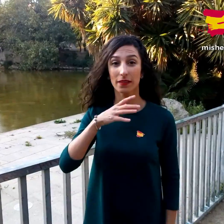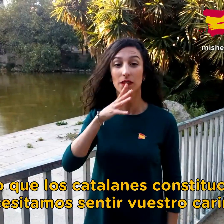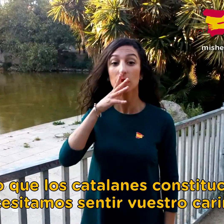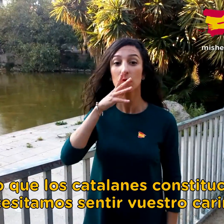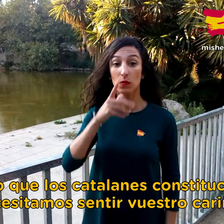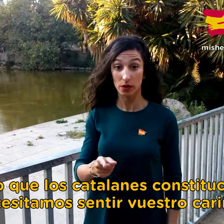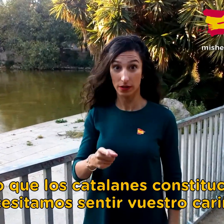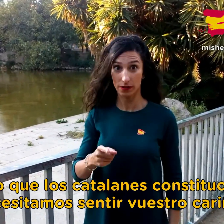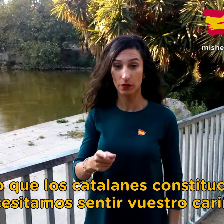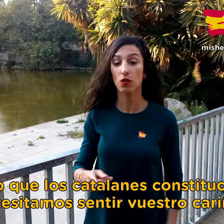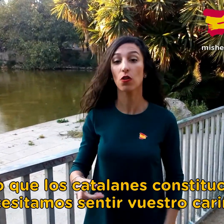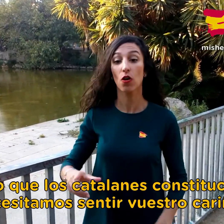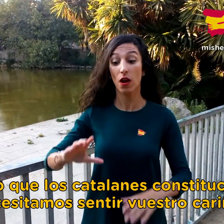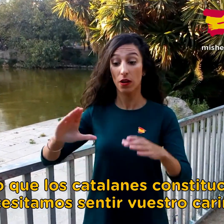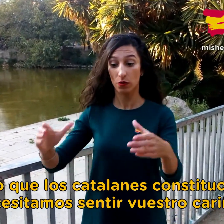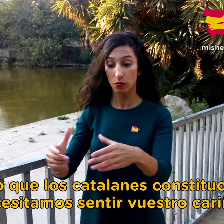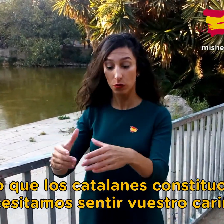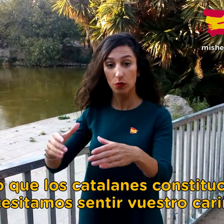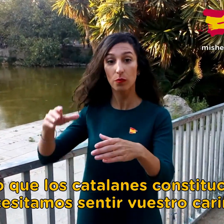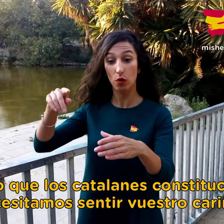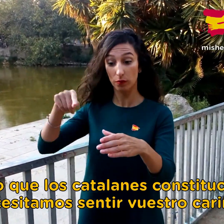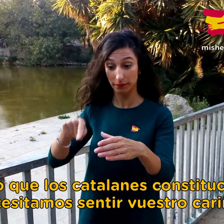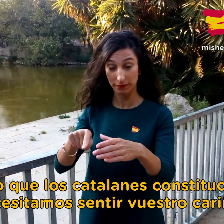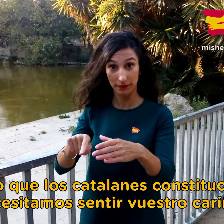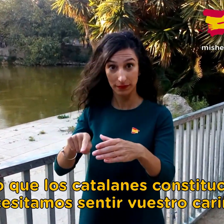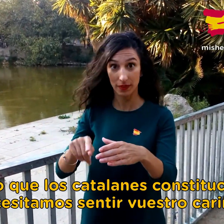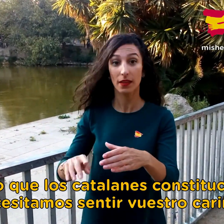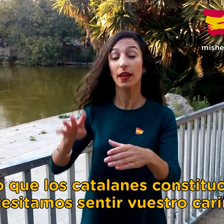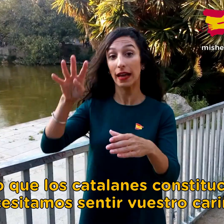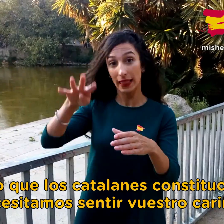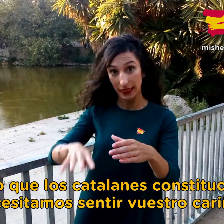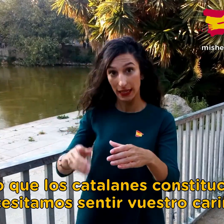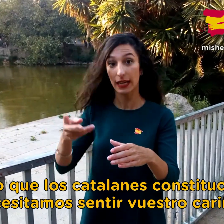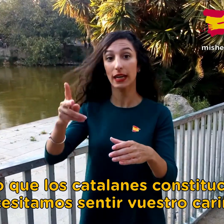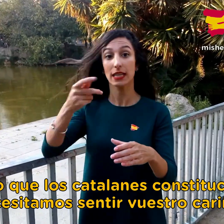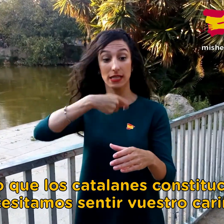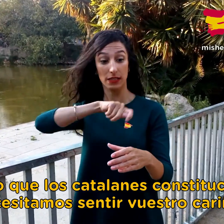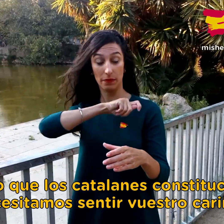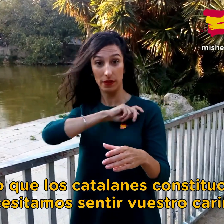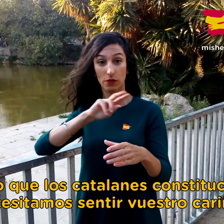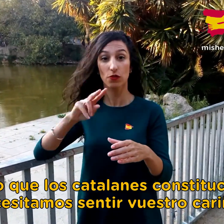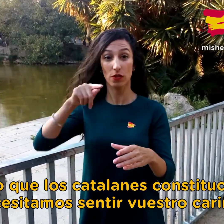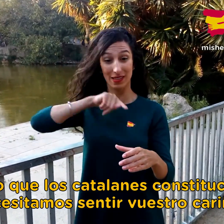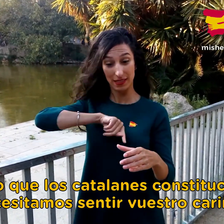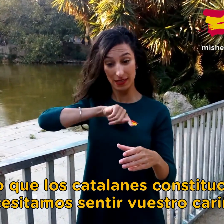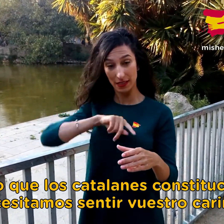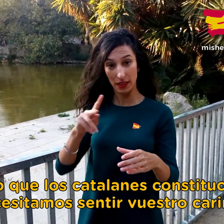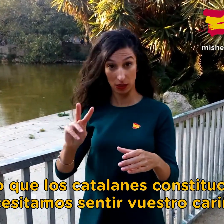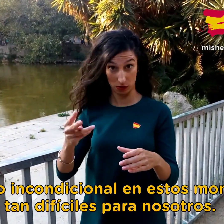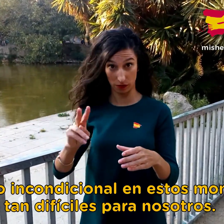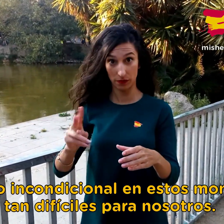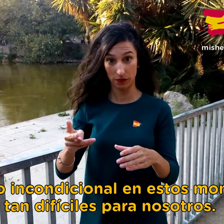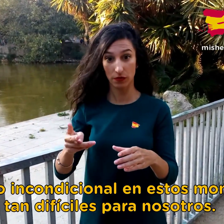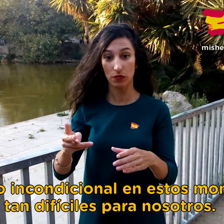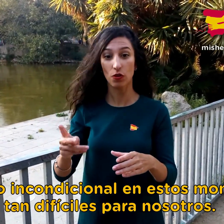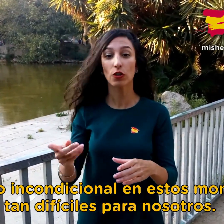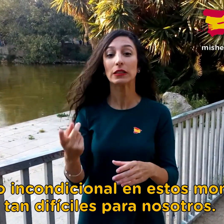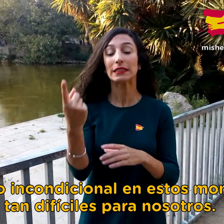Es por ello que los catalanes constitucionalistas necesitamos sentir vuestro cariño y vuestro apoyo